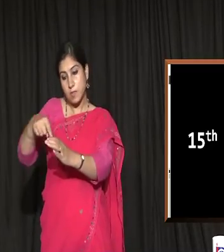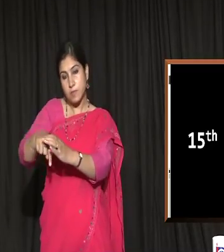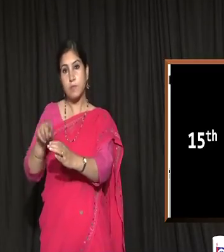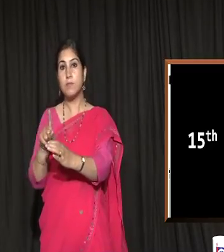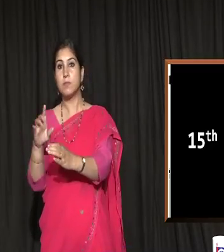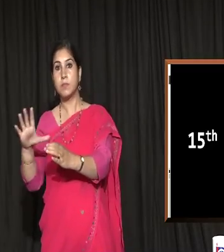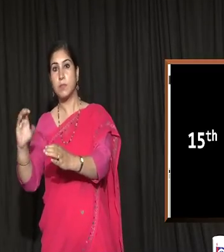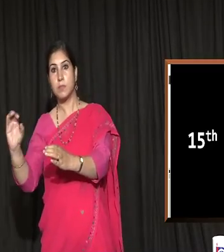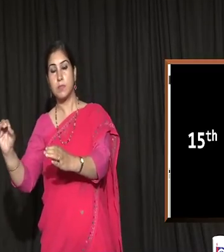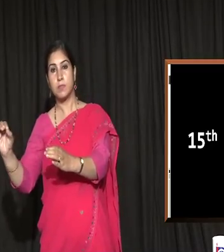15वीं शताब्दी.